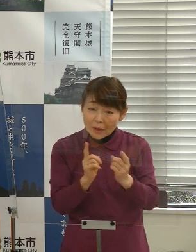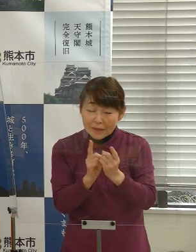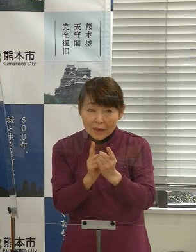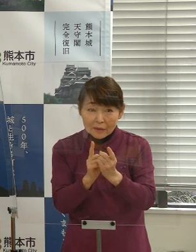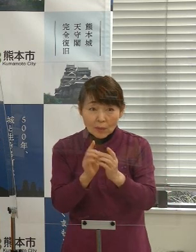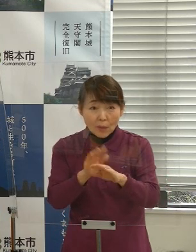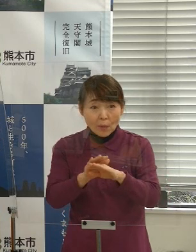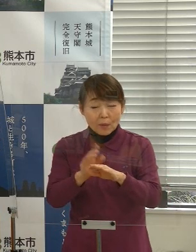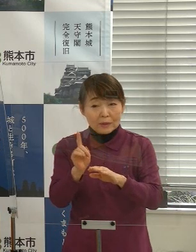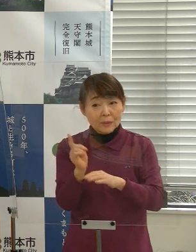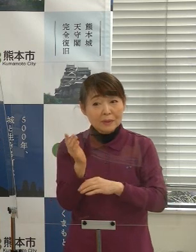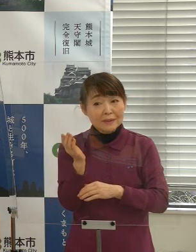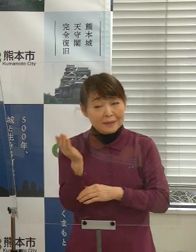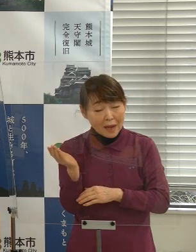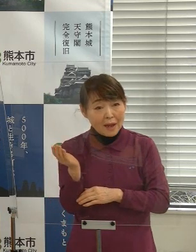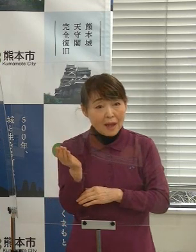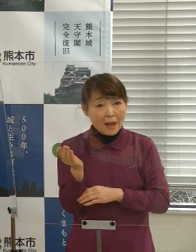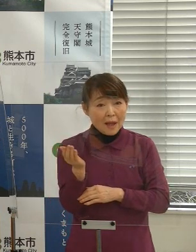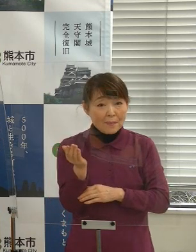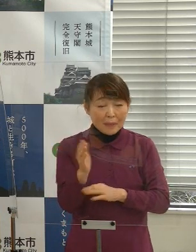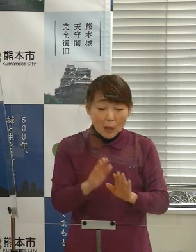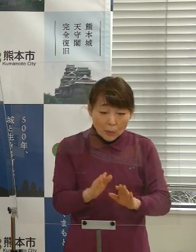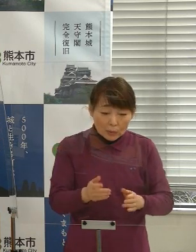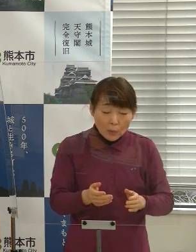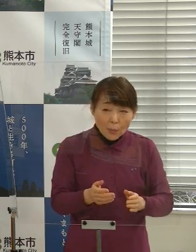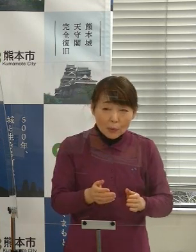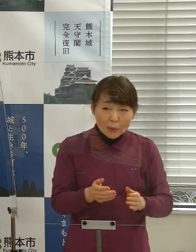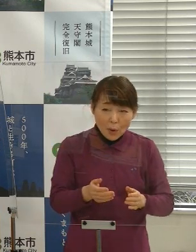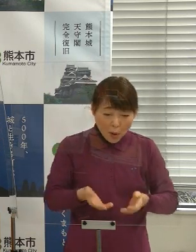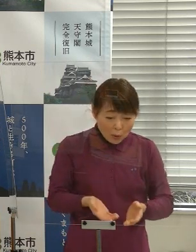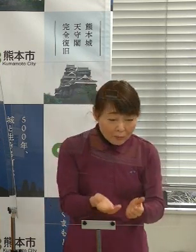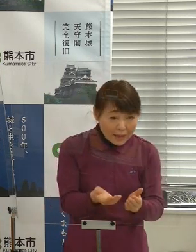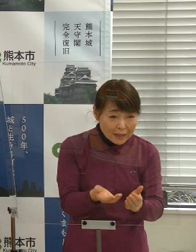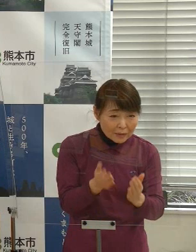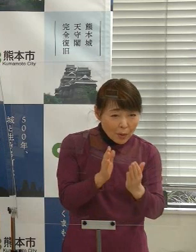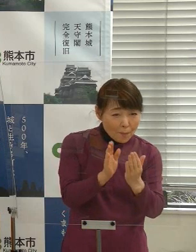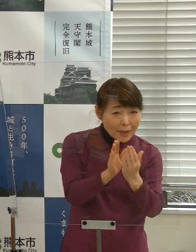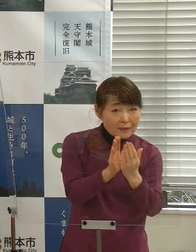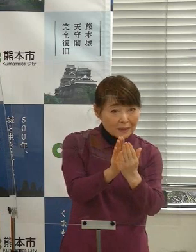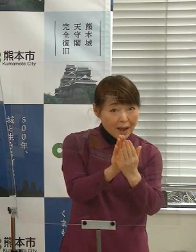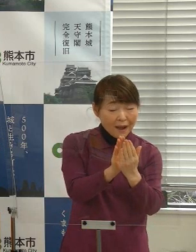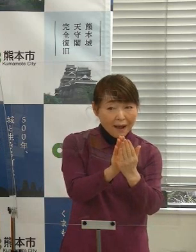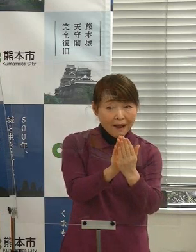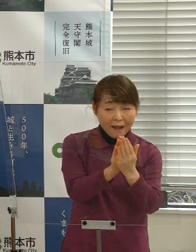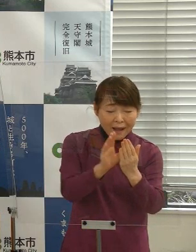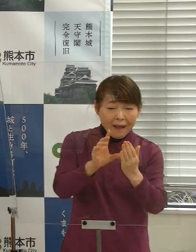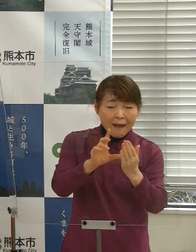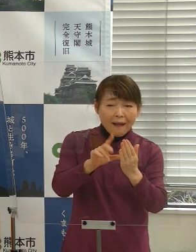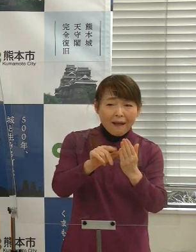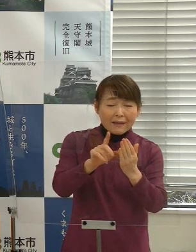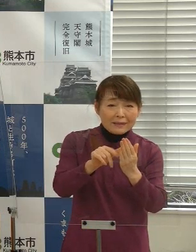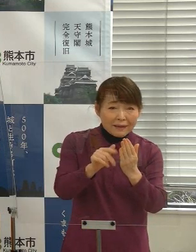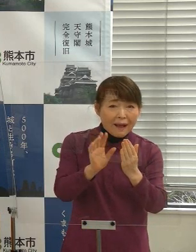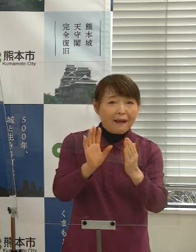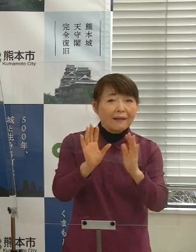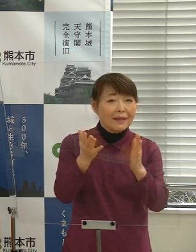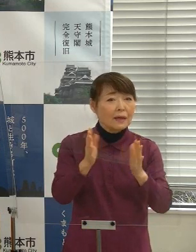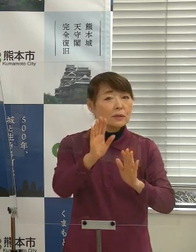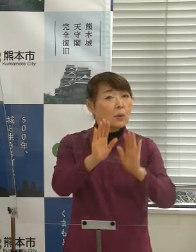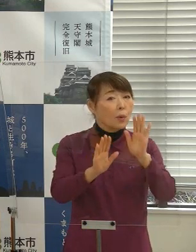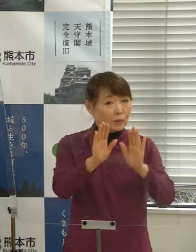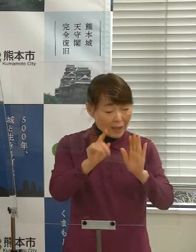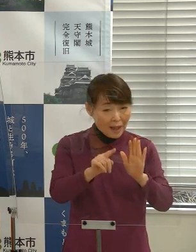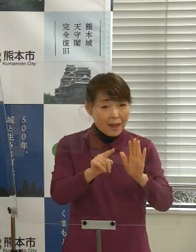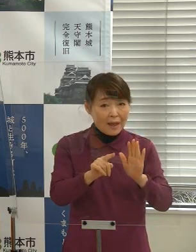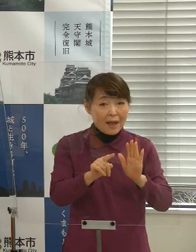まあ、出産が間近でいらっしゃるということであまり時間はないんですが、今どのような